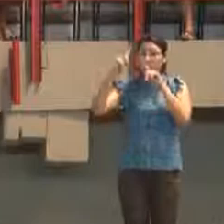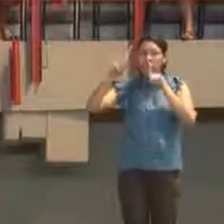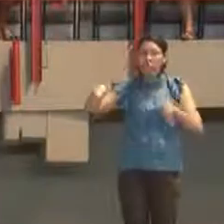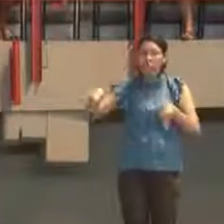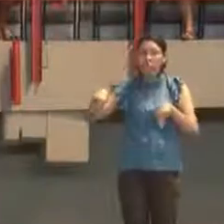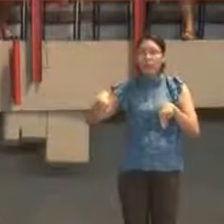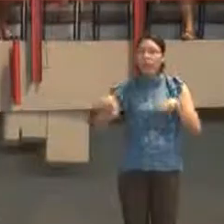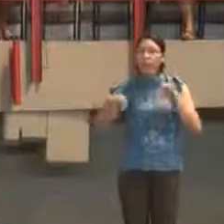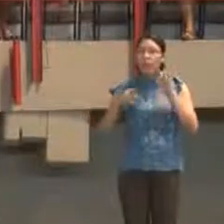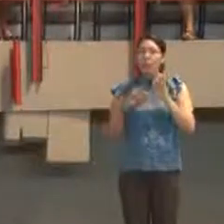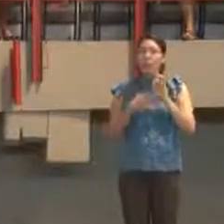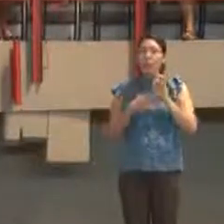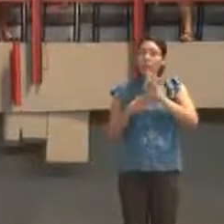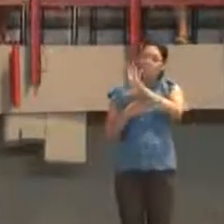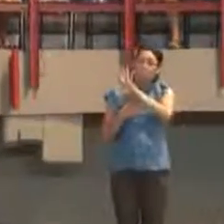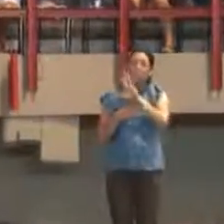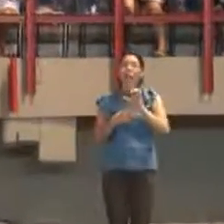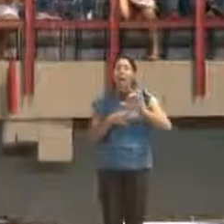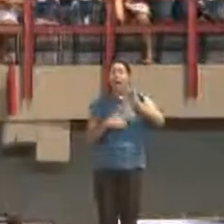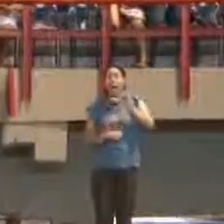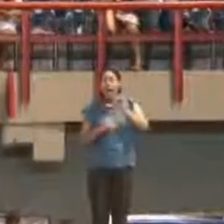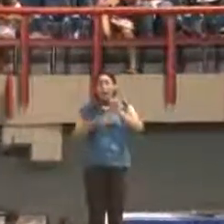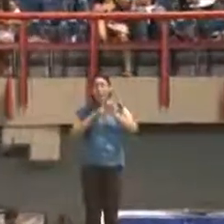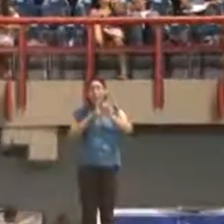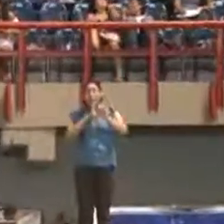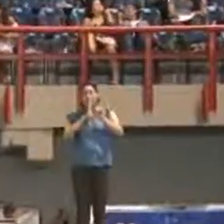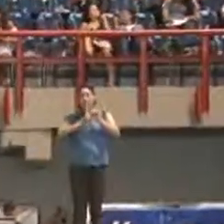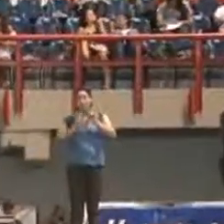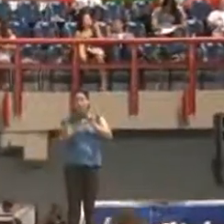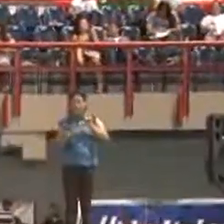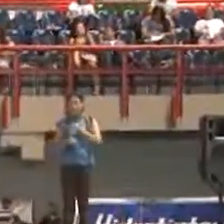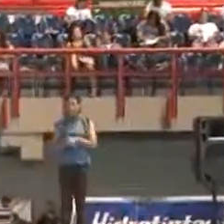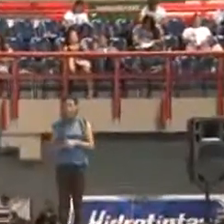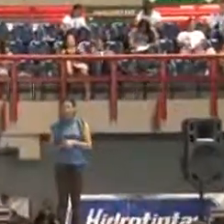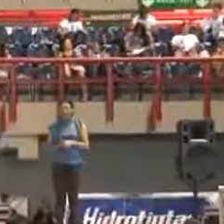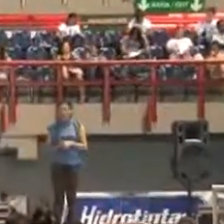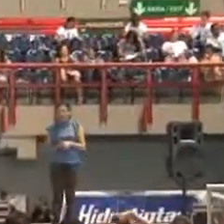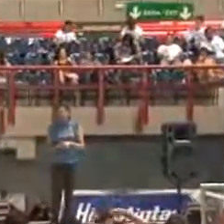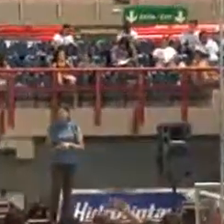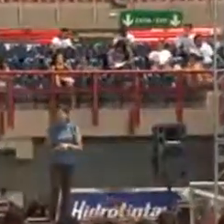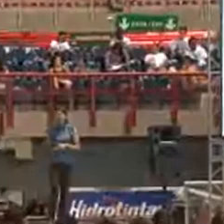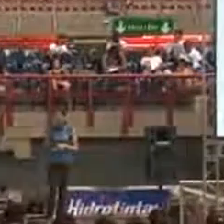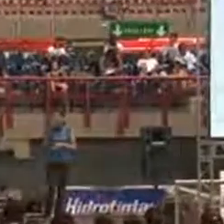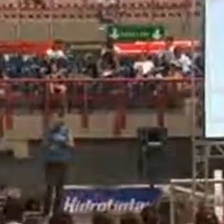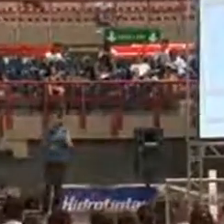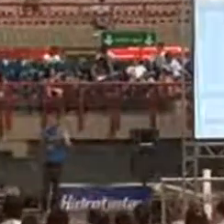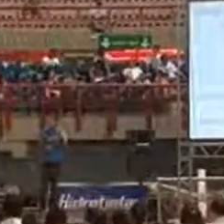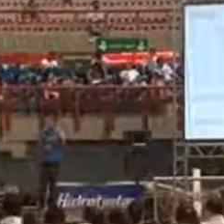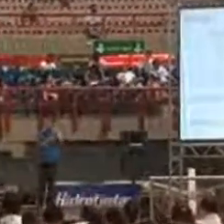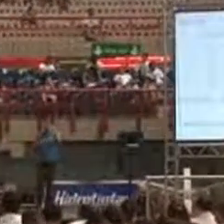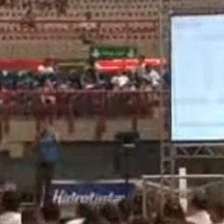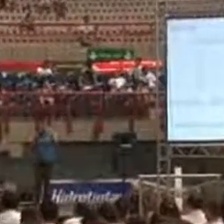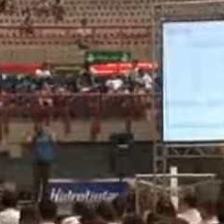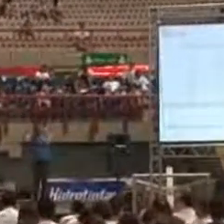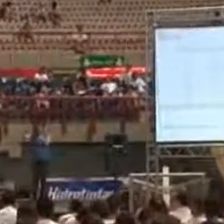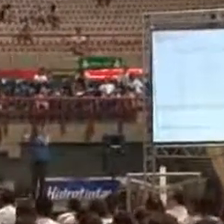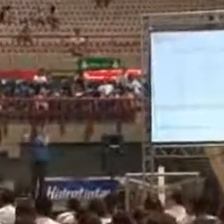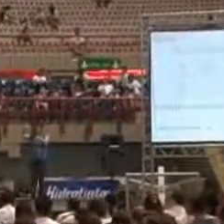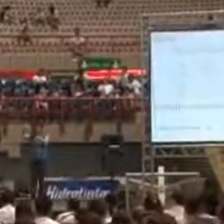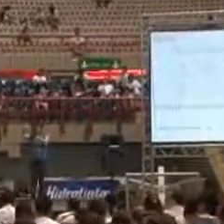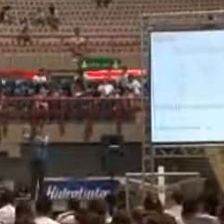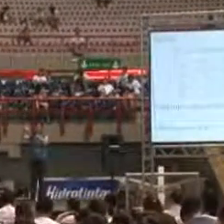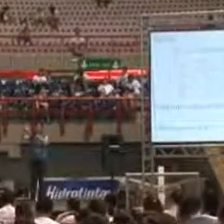L. L, N. Quando eu multiplicar por N, aí cancela. Fica apenas o